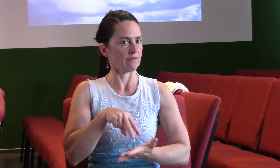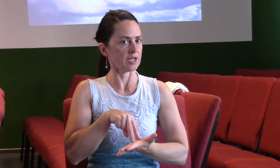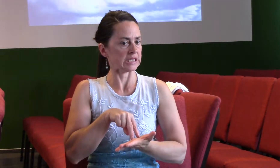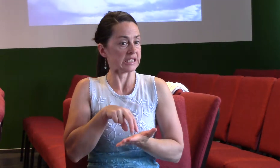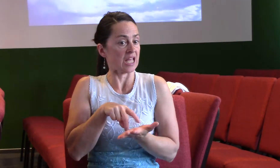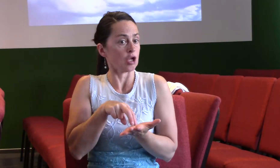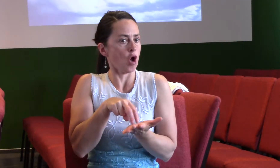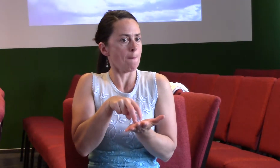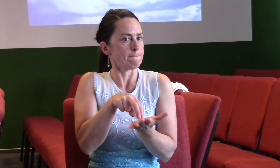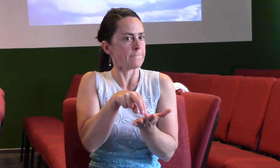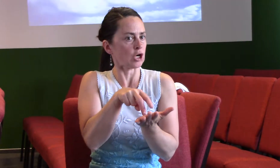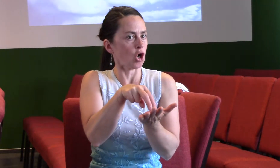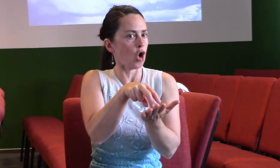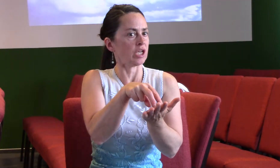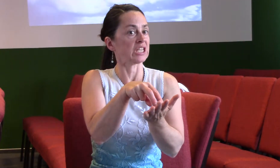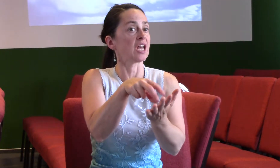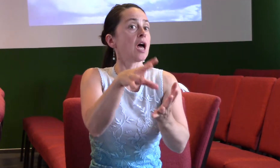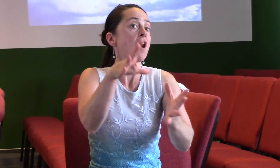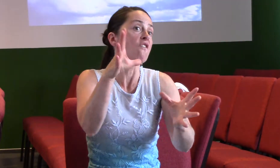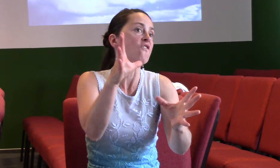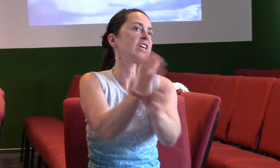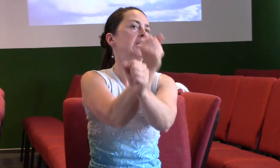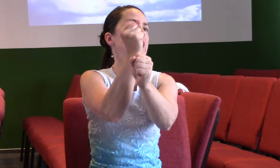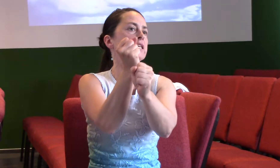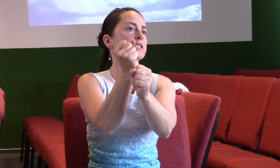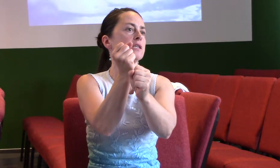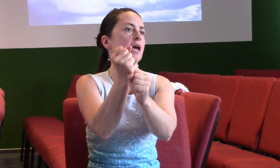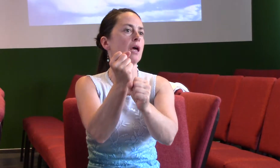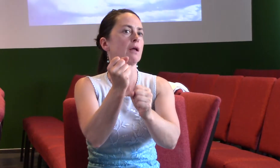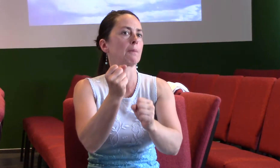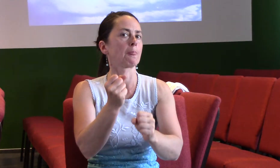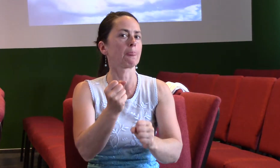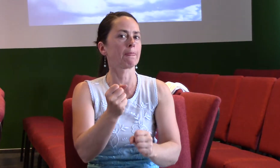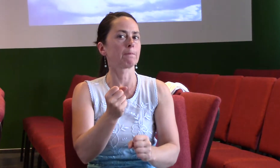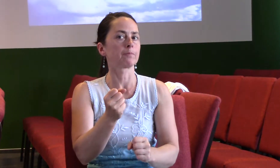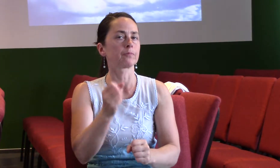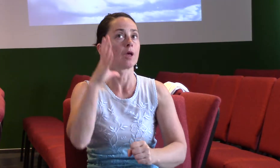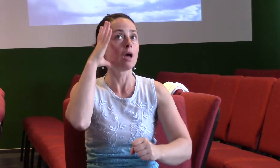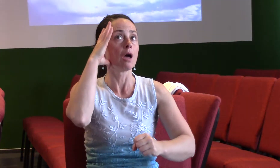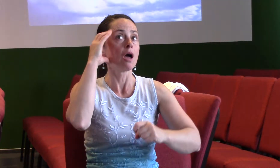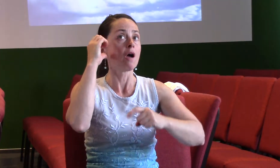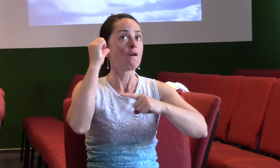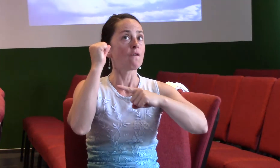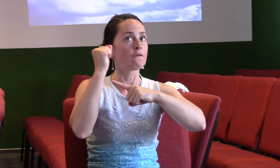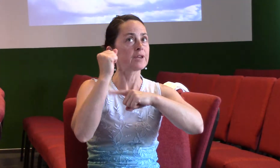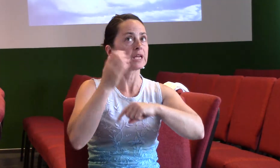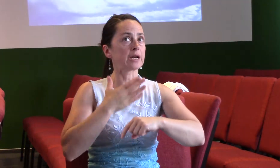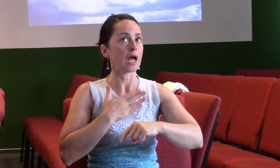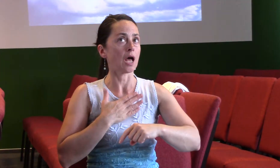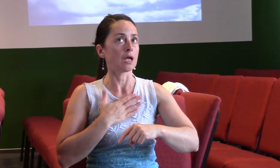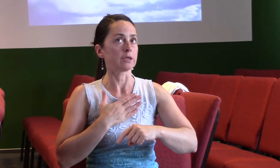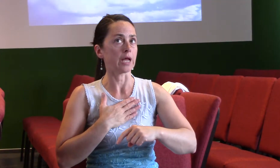V období, kdy se naše dieta, naše víra zkoušená, nesmíme víru ztratit.